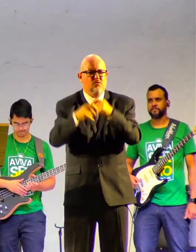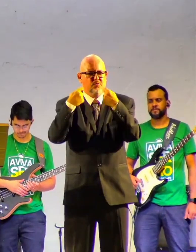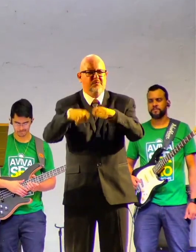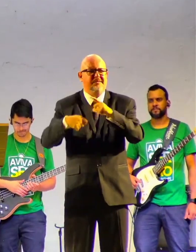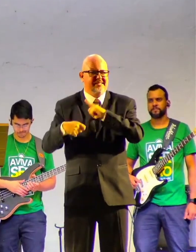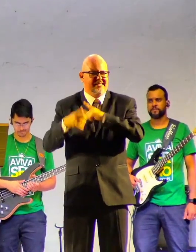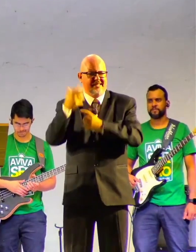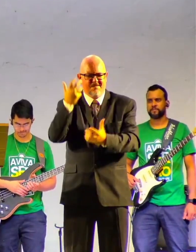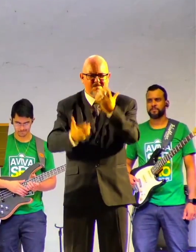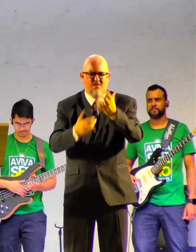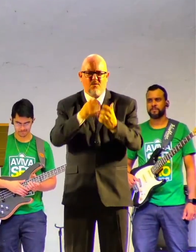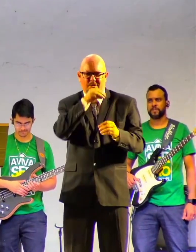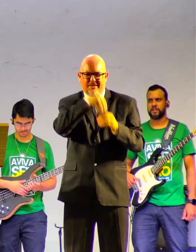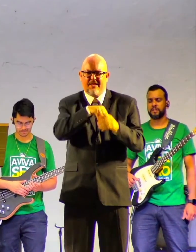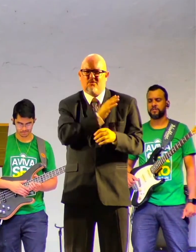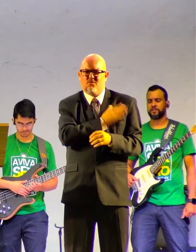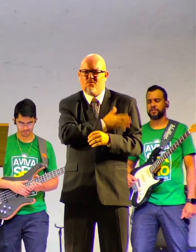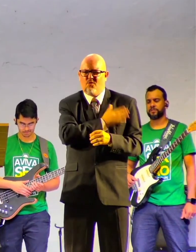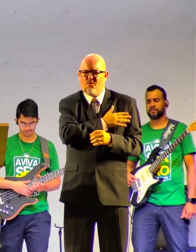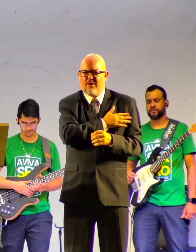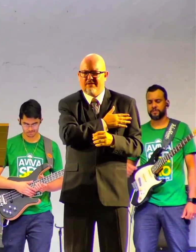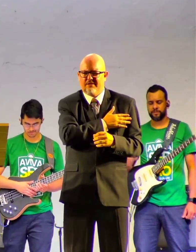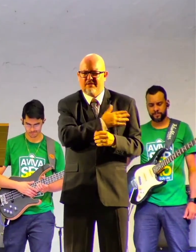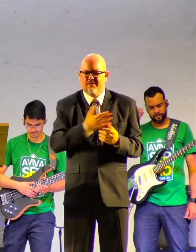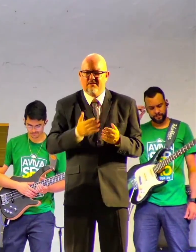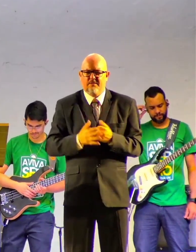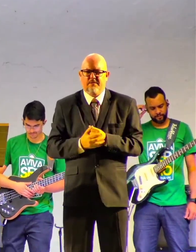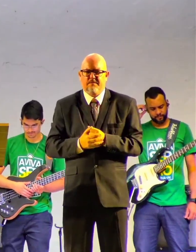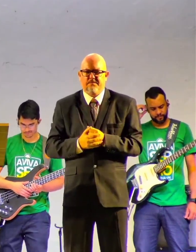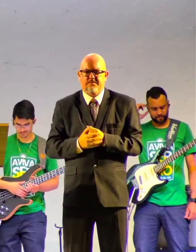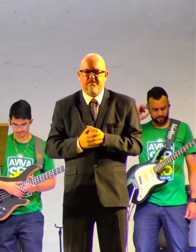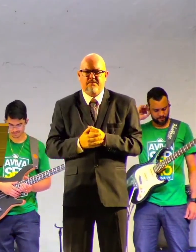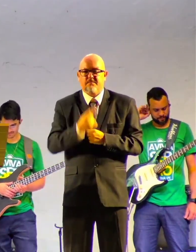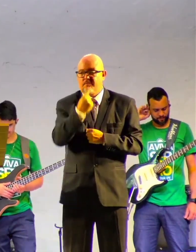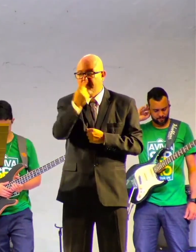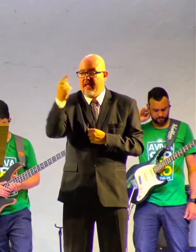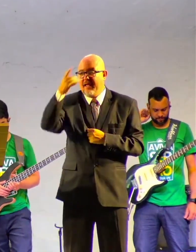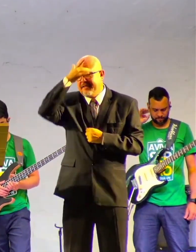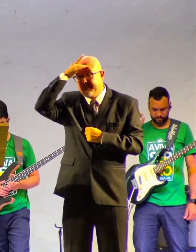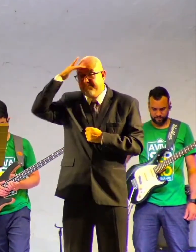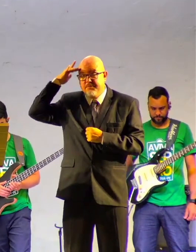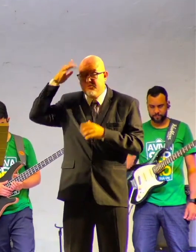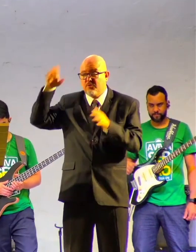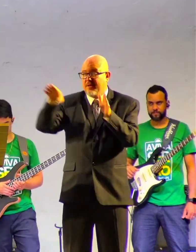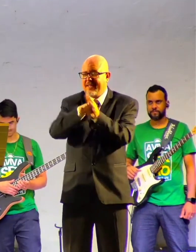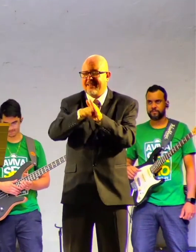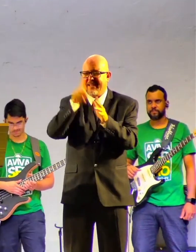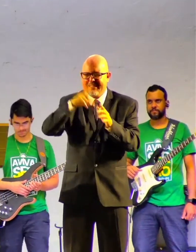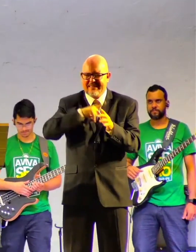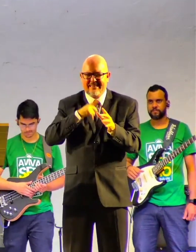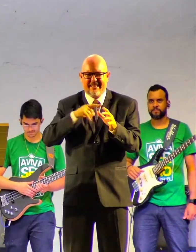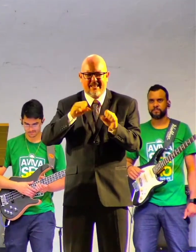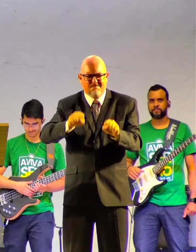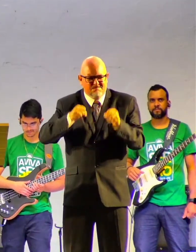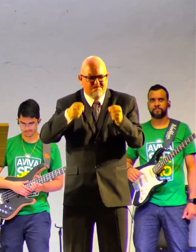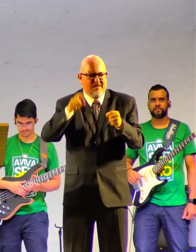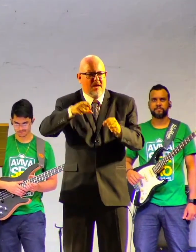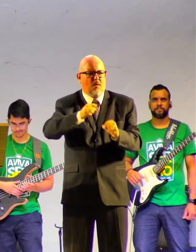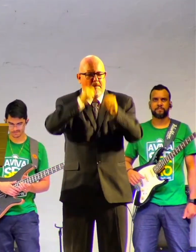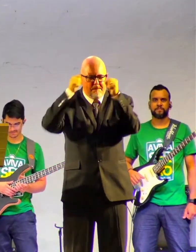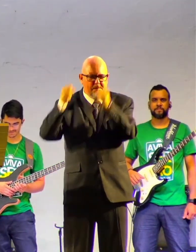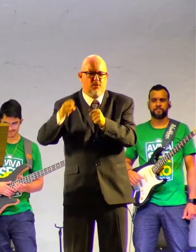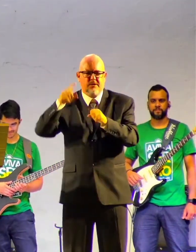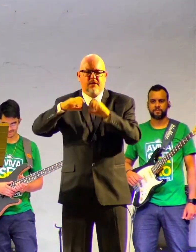de fogo a aquecer o coração, a inflamar a alma, que cada pessoa que entrar ali seja impactada com o poder